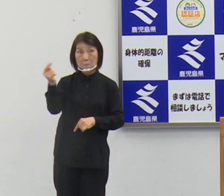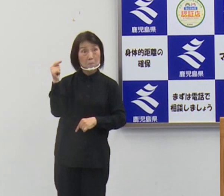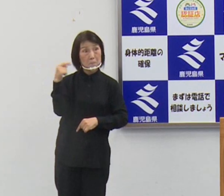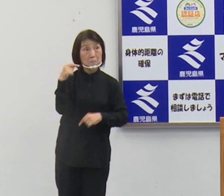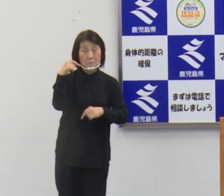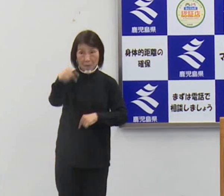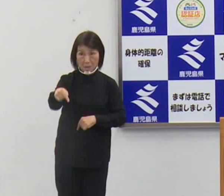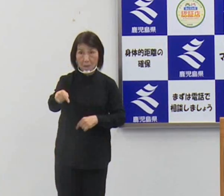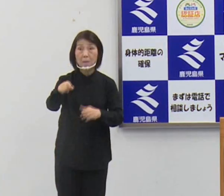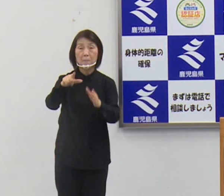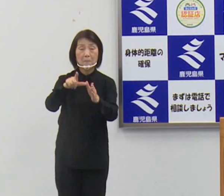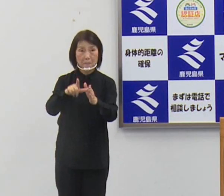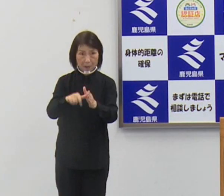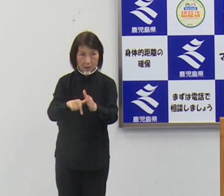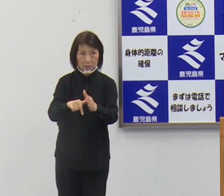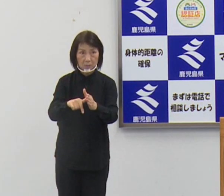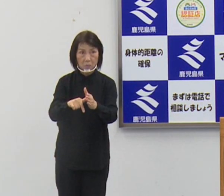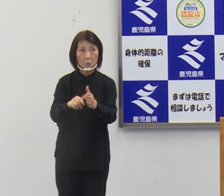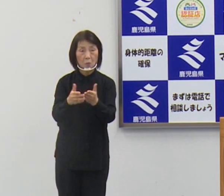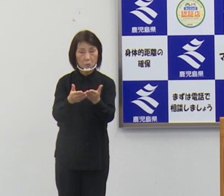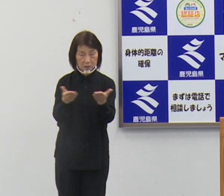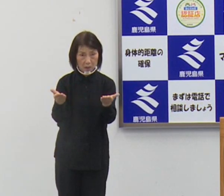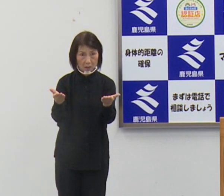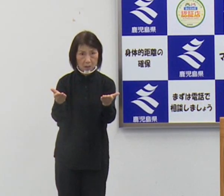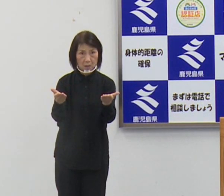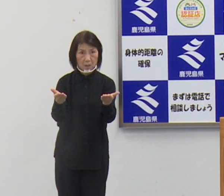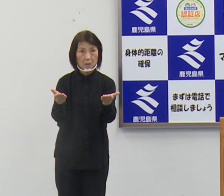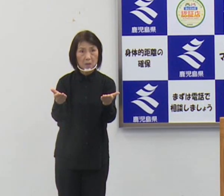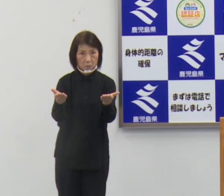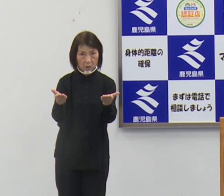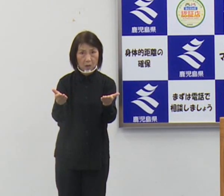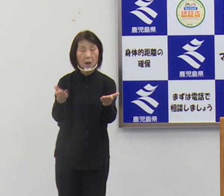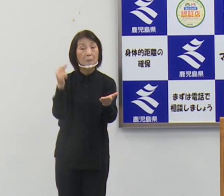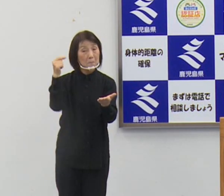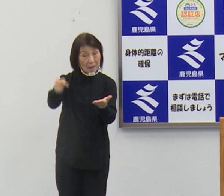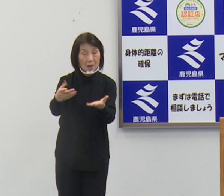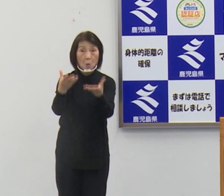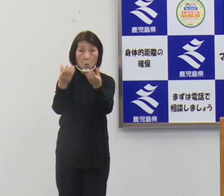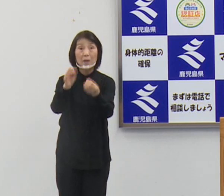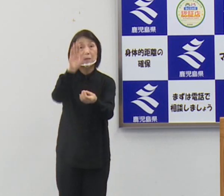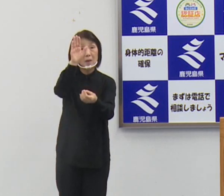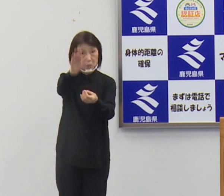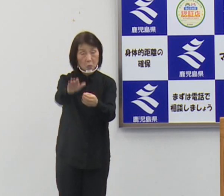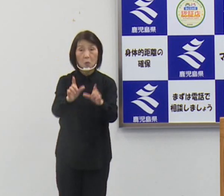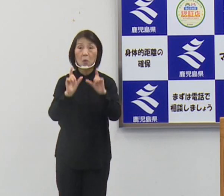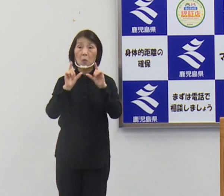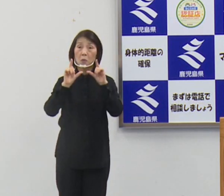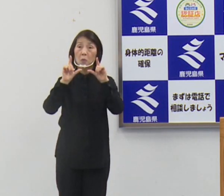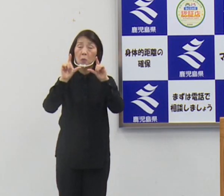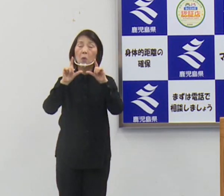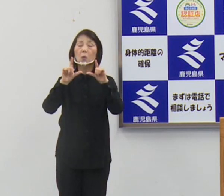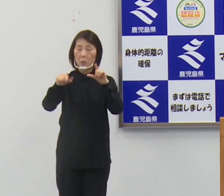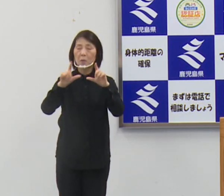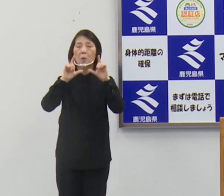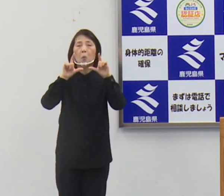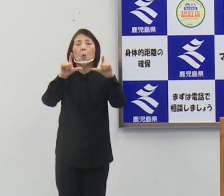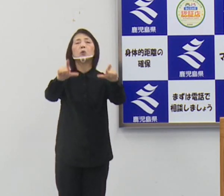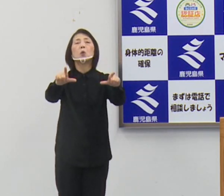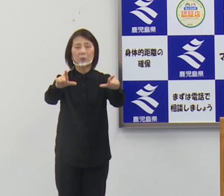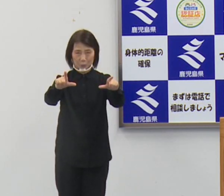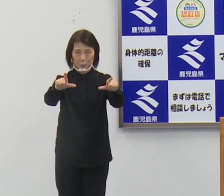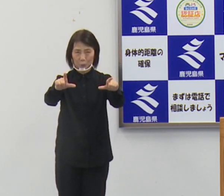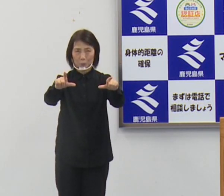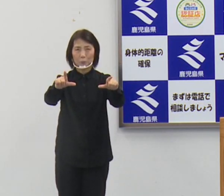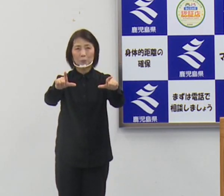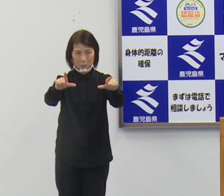場合は命令に伴って店舗名も公表するということになるんです。 そうです。はい、命令をした上でこういうところに命令をしましたということを公表する